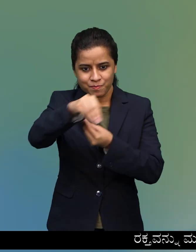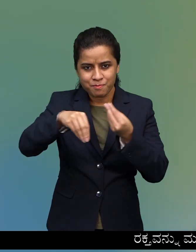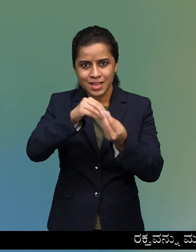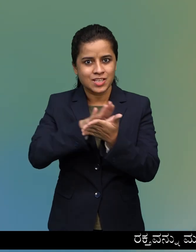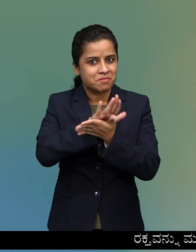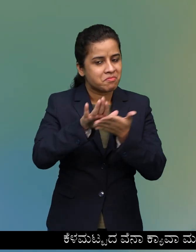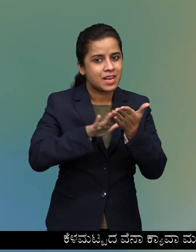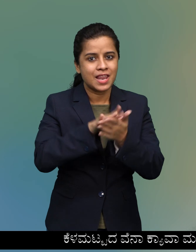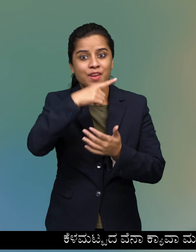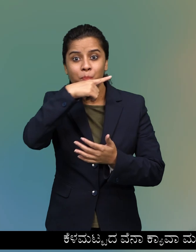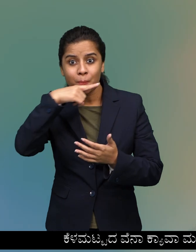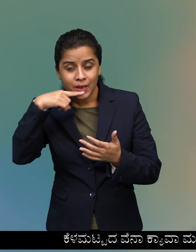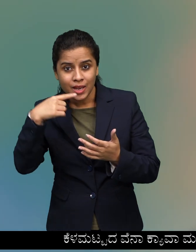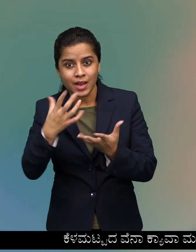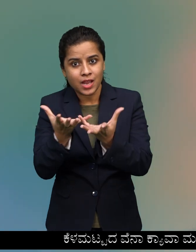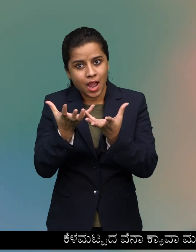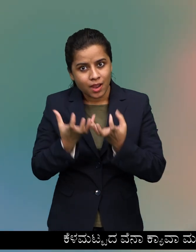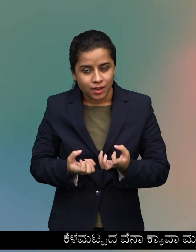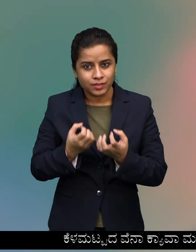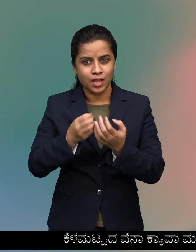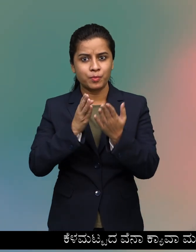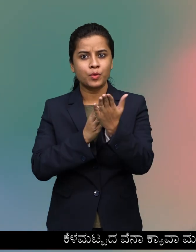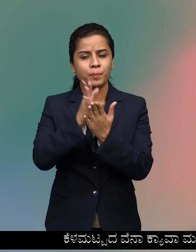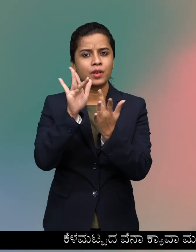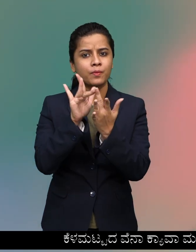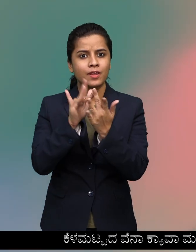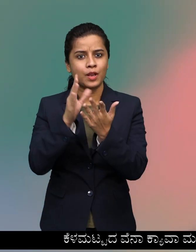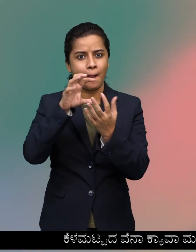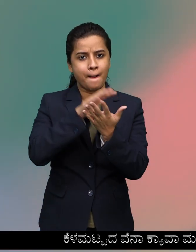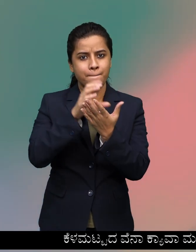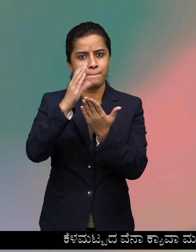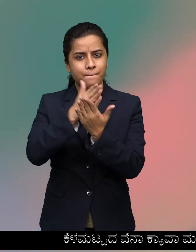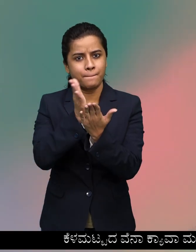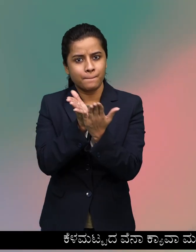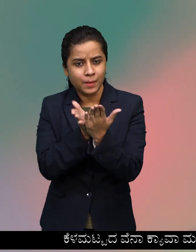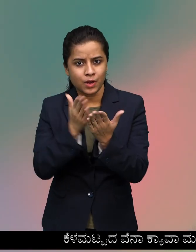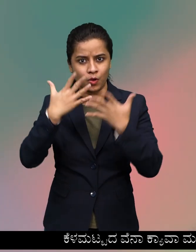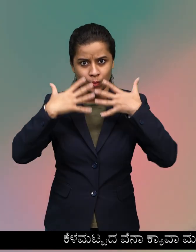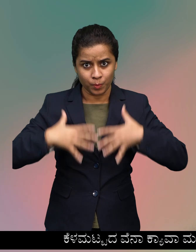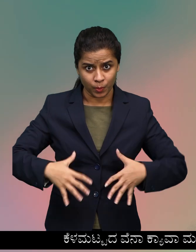ಕ್ಯಾವ, ಕೆಳಮಟ್ಟದ ವೇನಾ ಕ್ಯಾವ ಮತ್ತು ಪರಧಮನಿಯ ಸೈನಸ್ ಮೂಲಕ ಪಡೆಯುತ್ತದೆ.